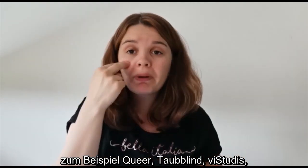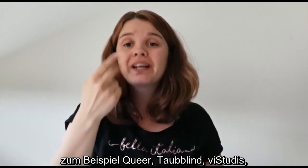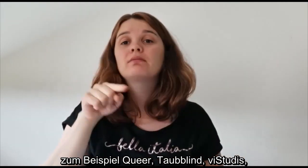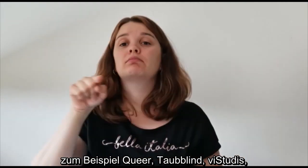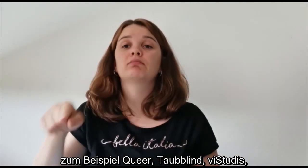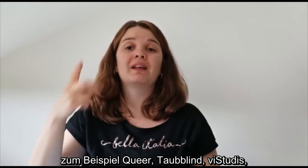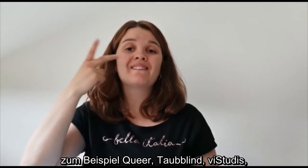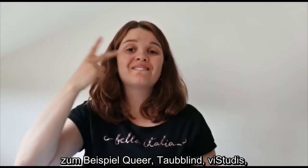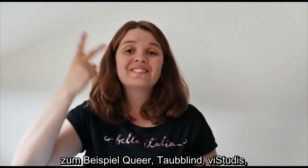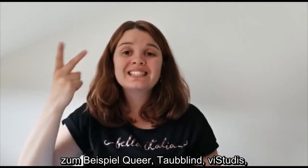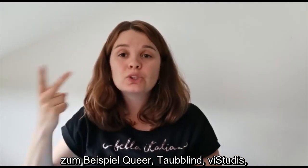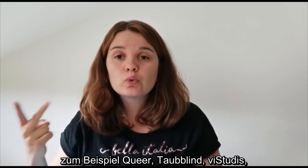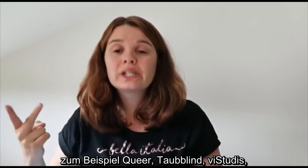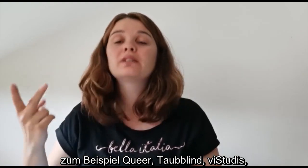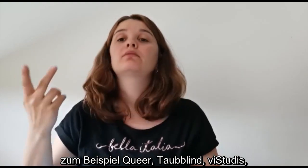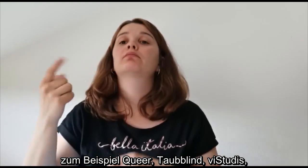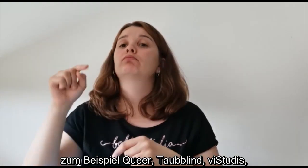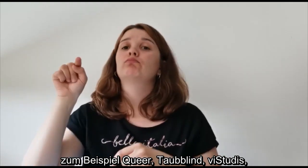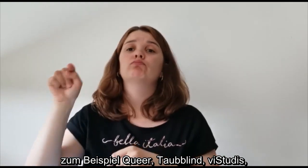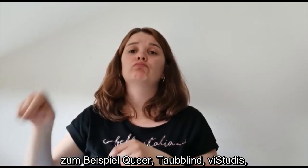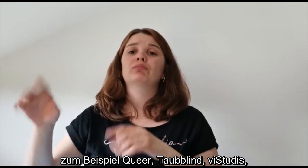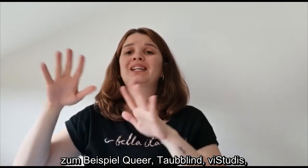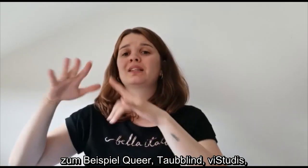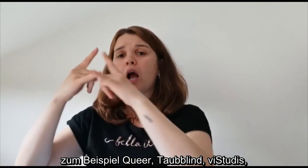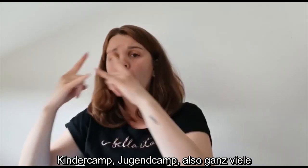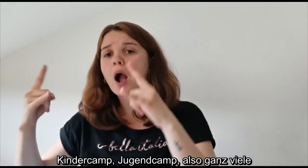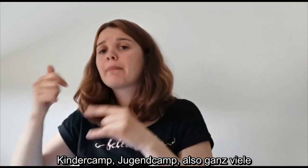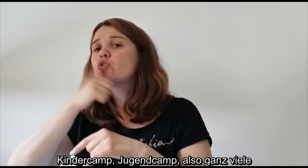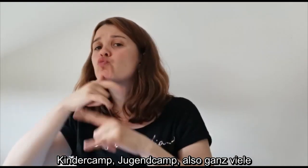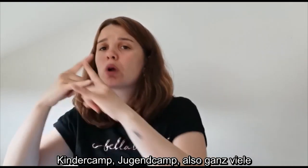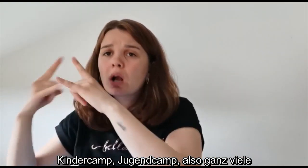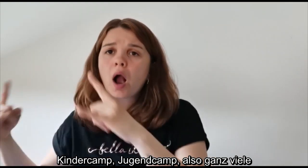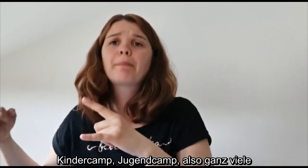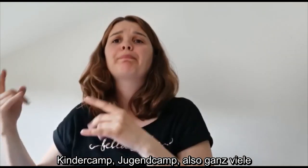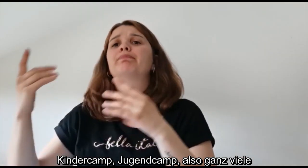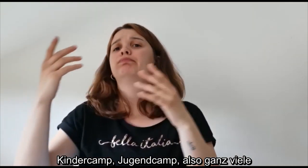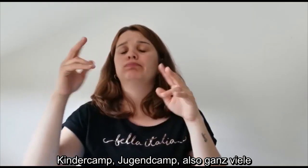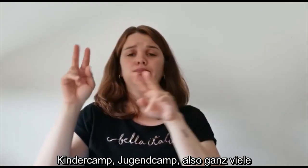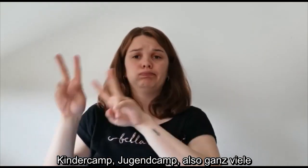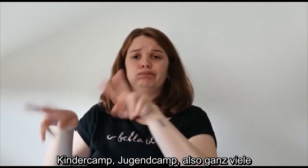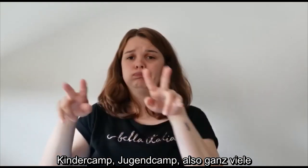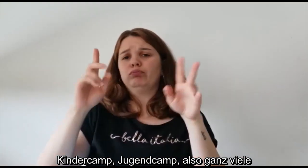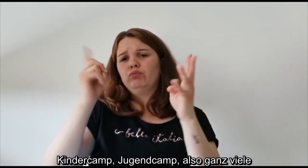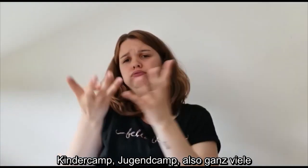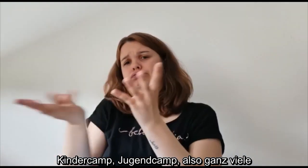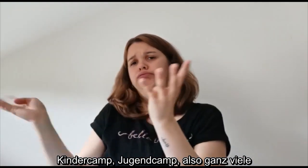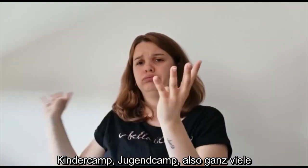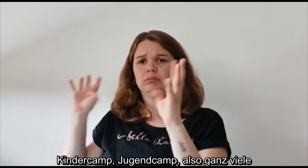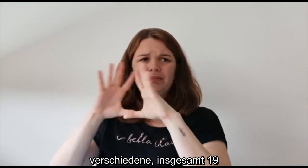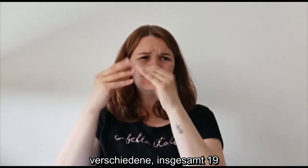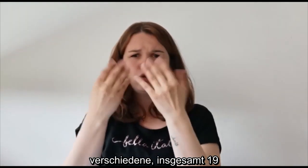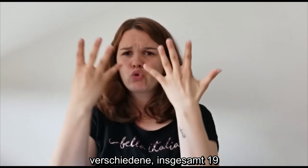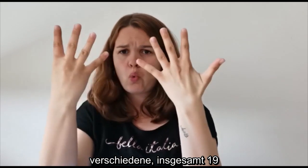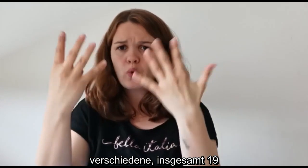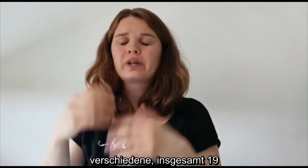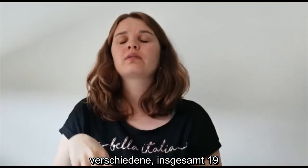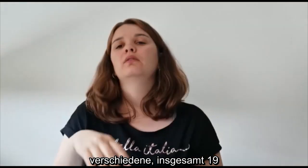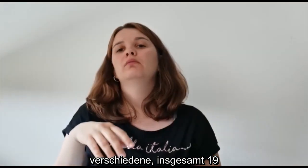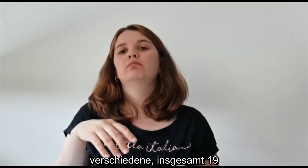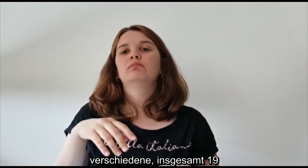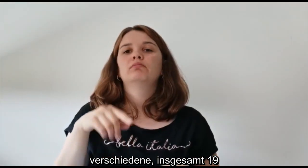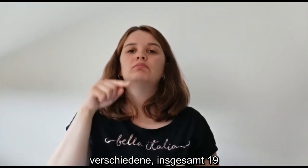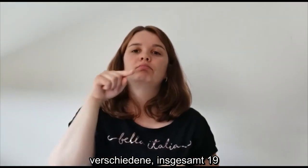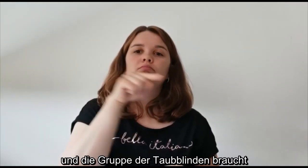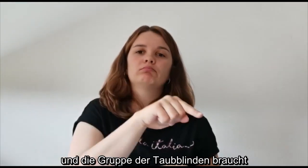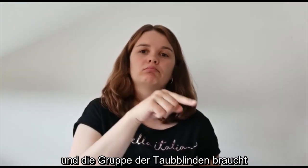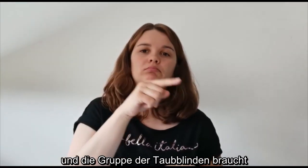Taubblind, Wiestudis, Kindercamp, Jugendcamp Also ganz viele verschiedene Insgesamt